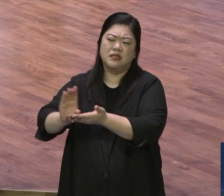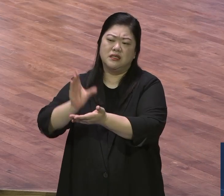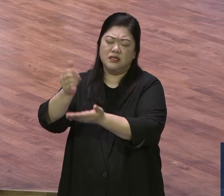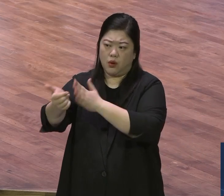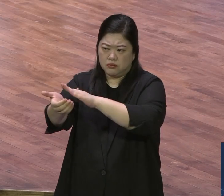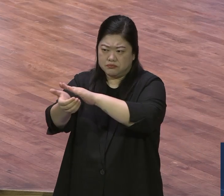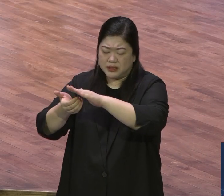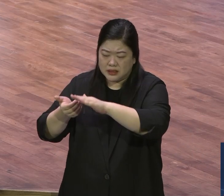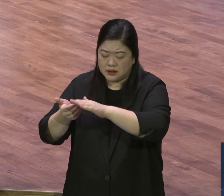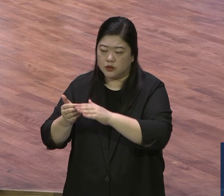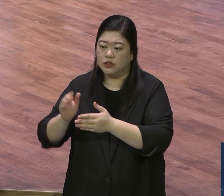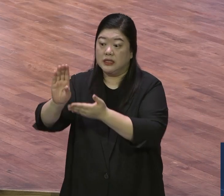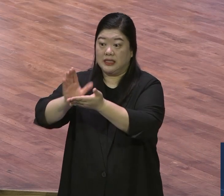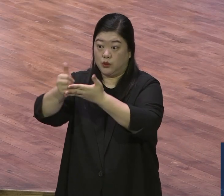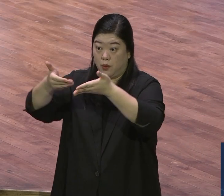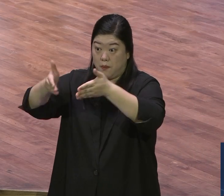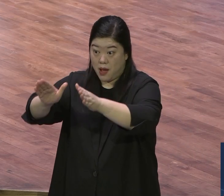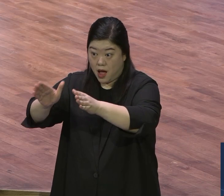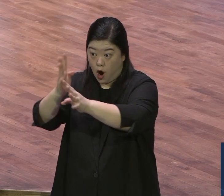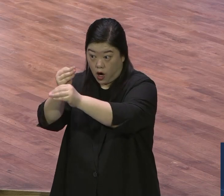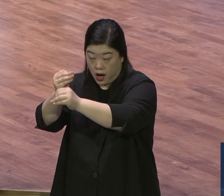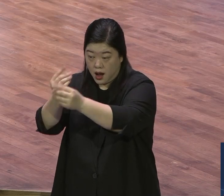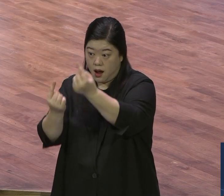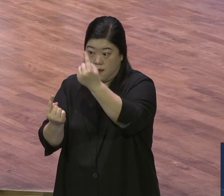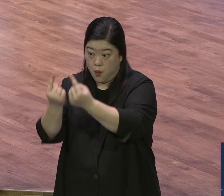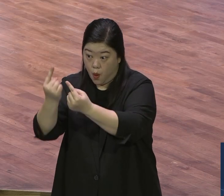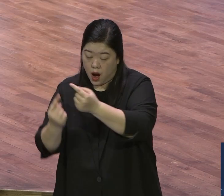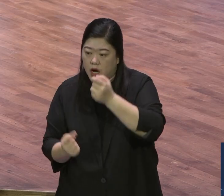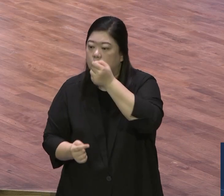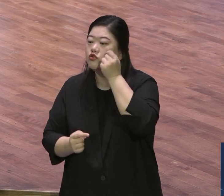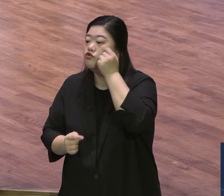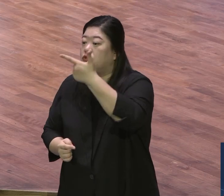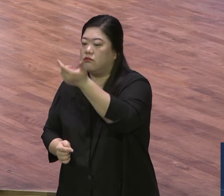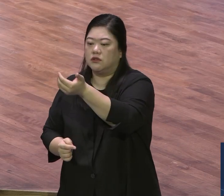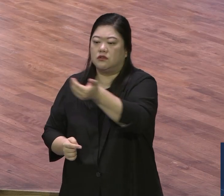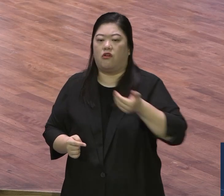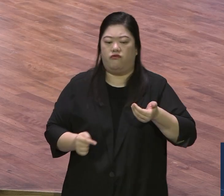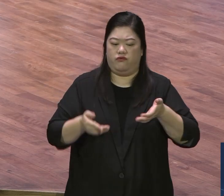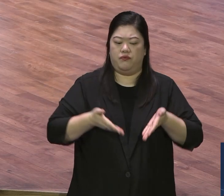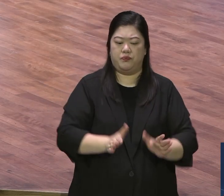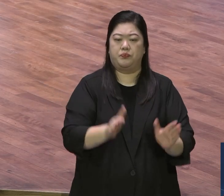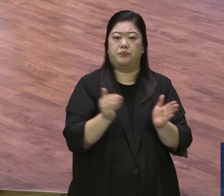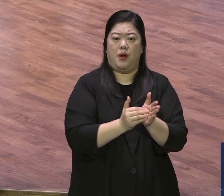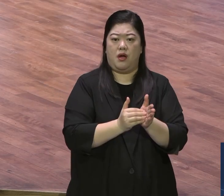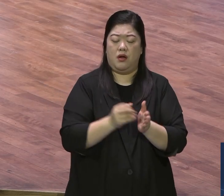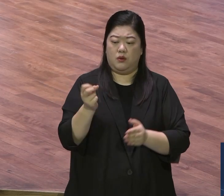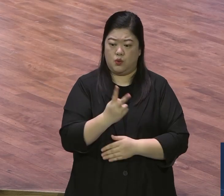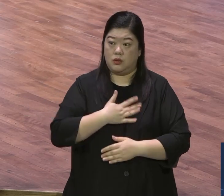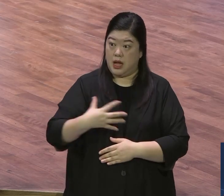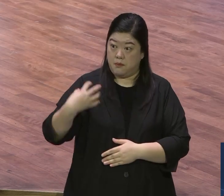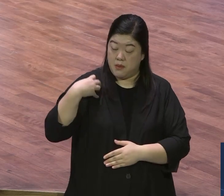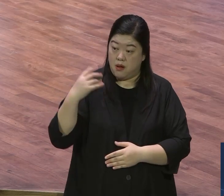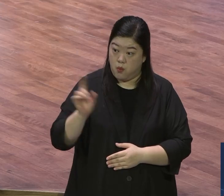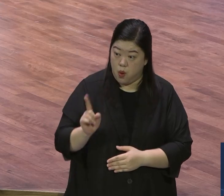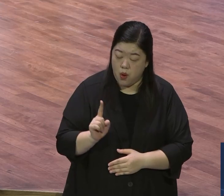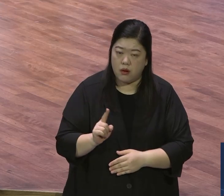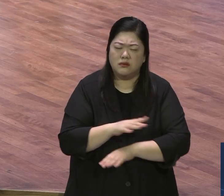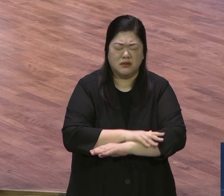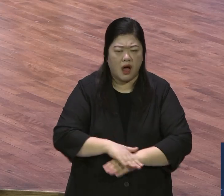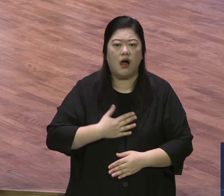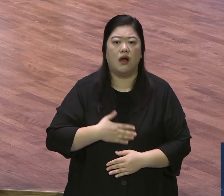6개월 전에 먼저 태어났어요. 그러니까 요한은 이런 사실을 누구보다도 잘 알고 있었어요. 자기 자신의